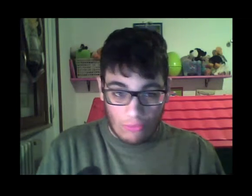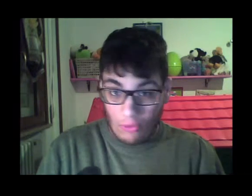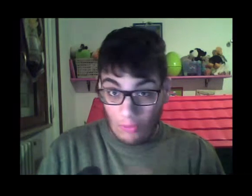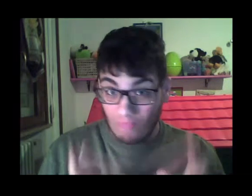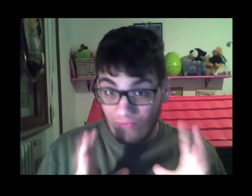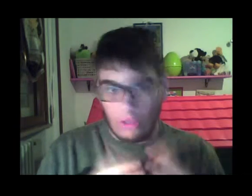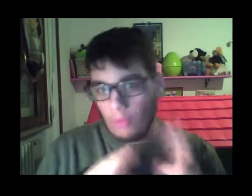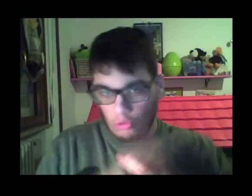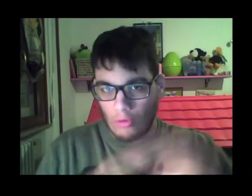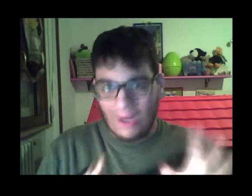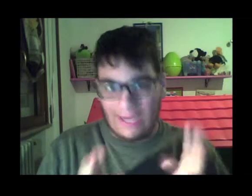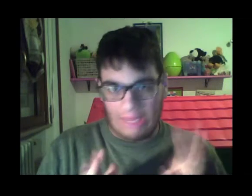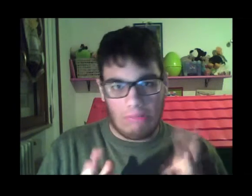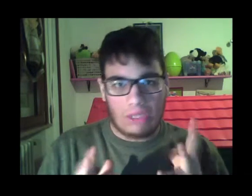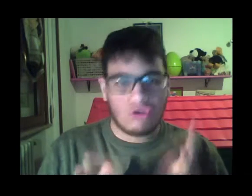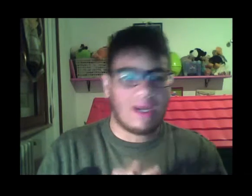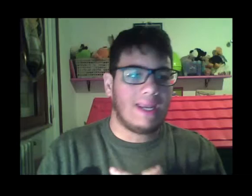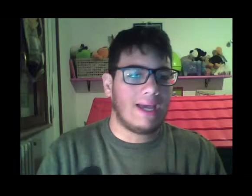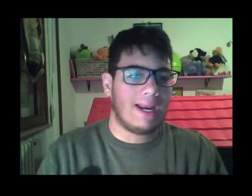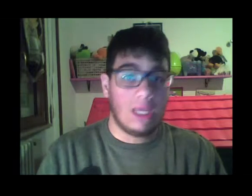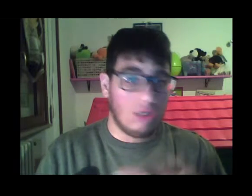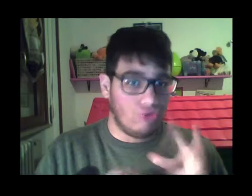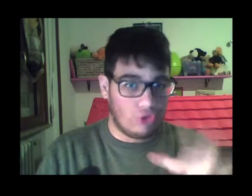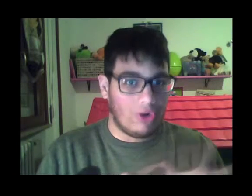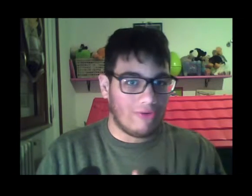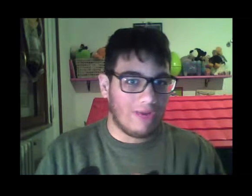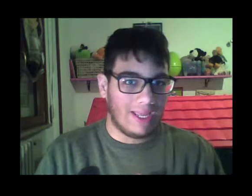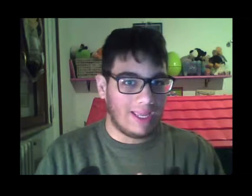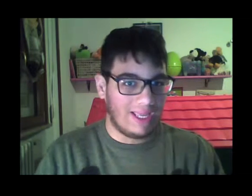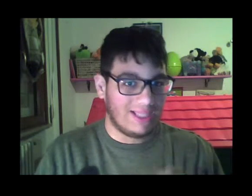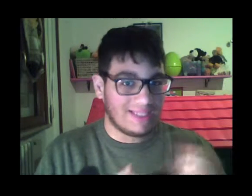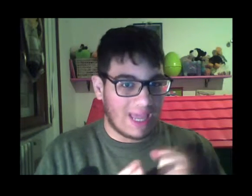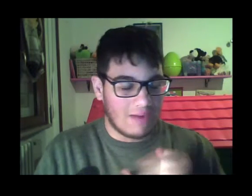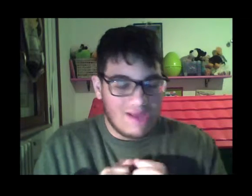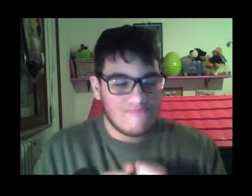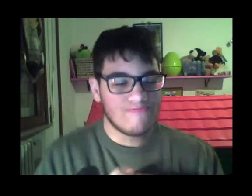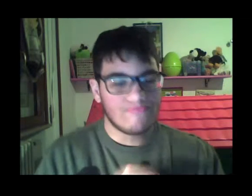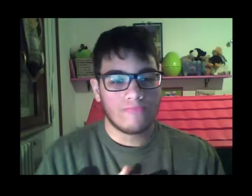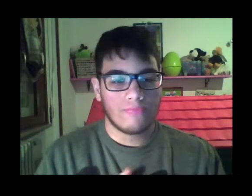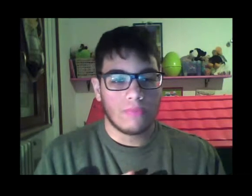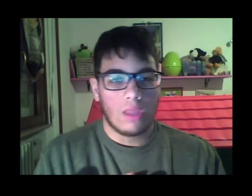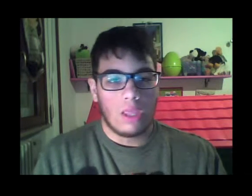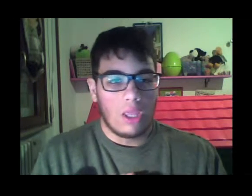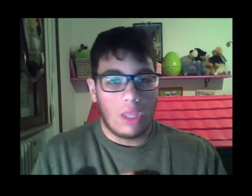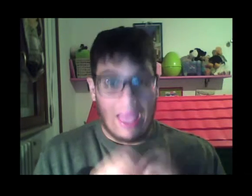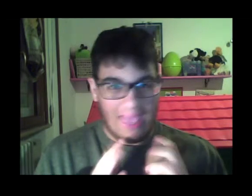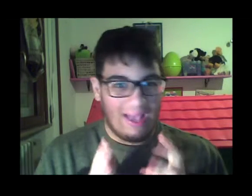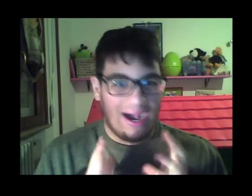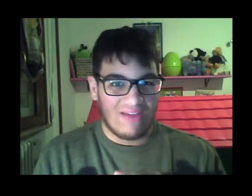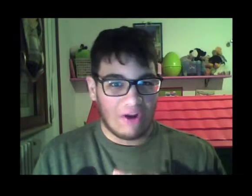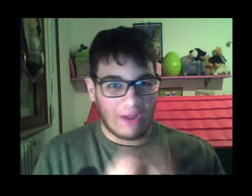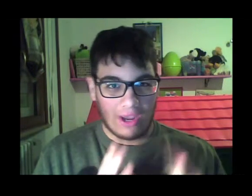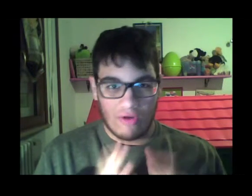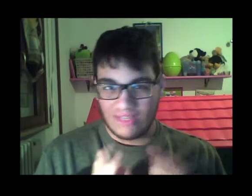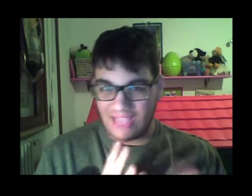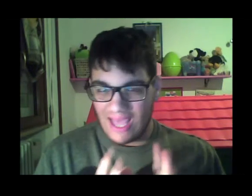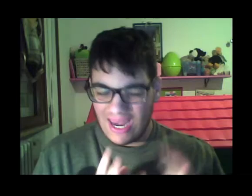video, domani inizio a caricarle, c'erano alcune in servo, eh? E arriveranno anche nuove serie,